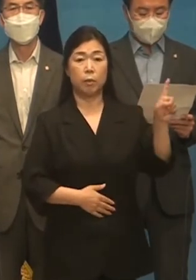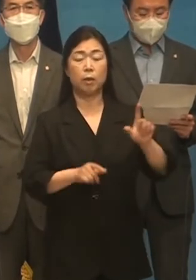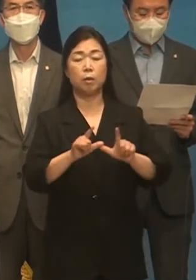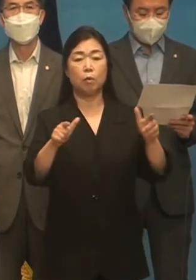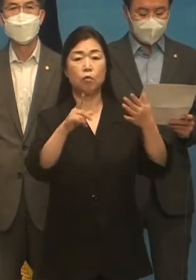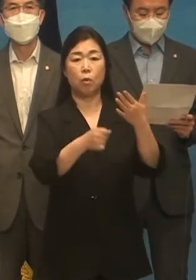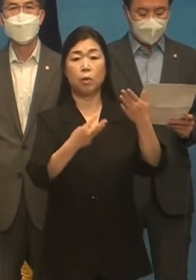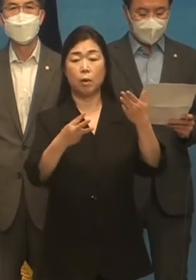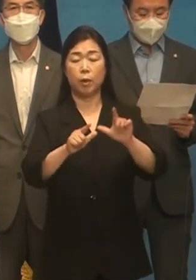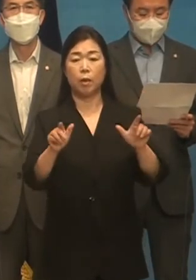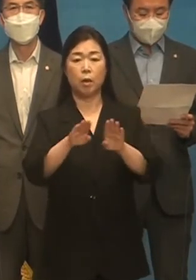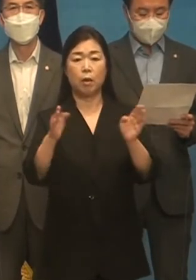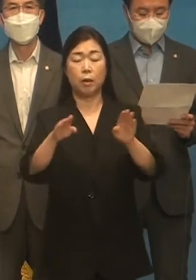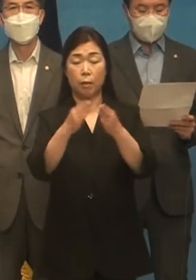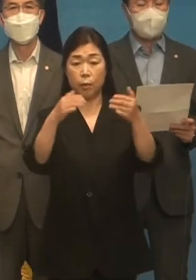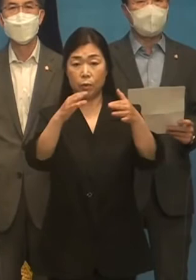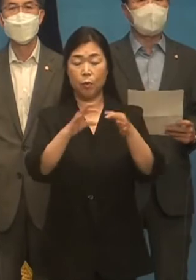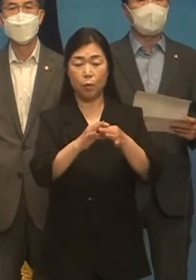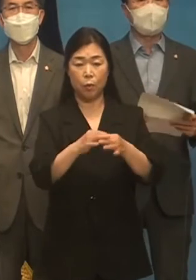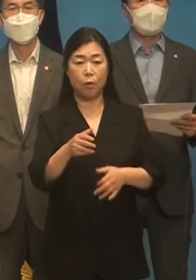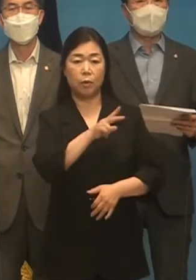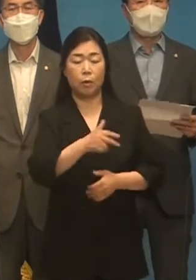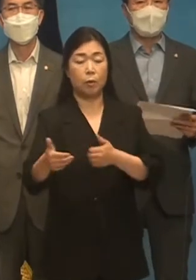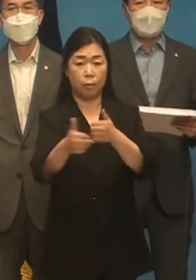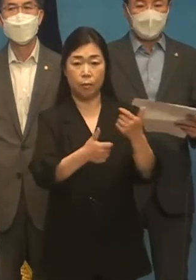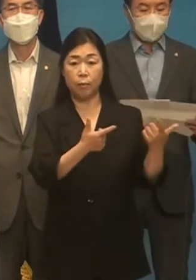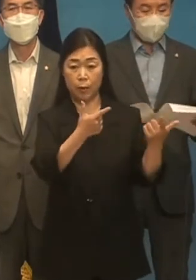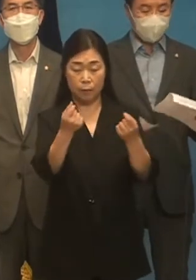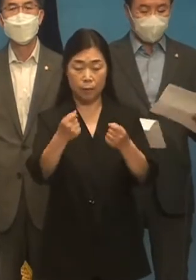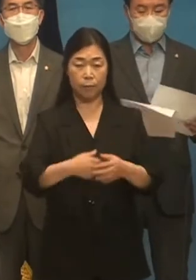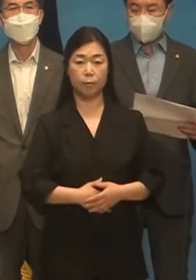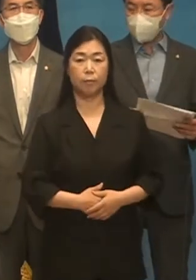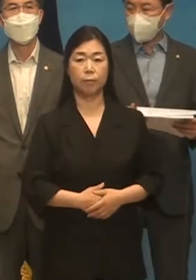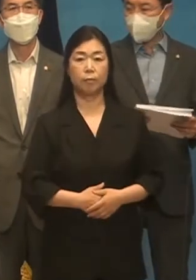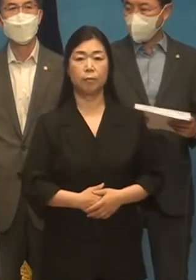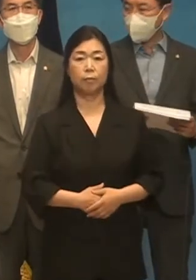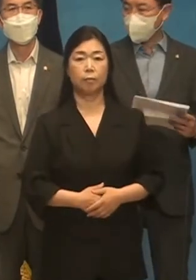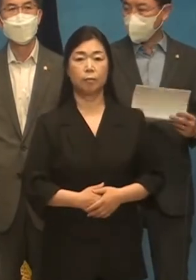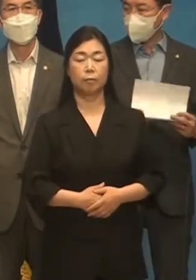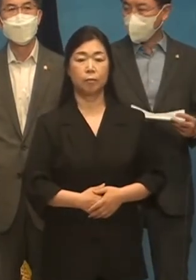2021년 9월 3일 열린캠프 소속 의원 일동.